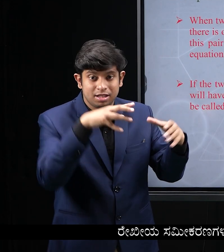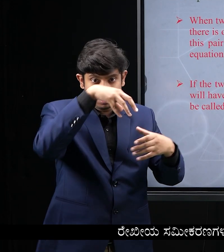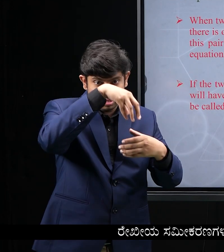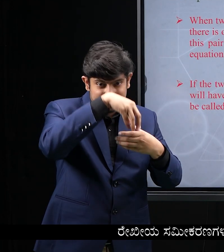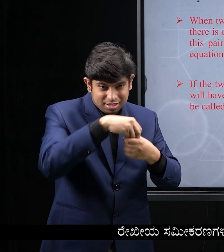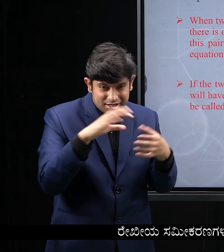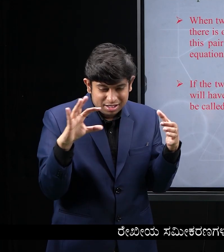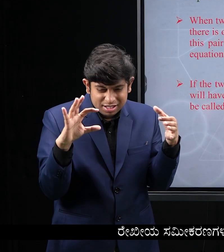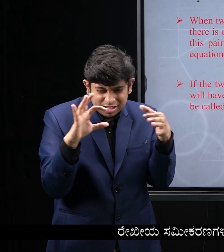ಎಂದು ಕರೆಯಬಹುದು.